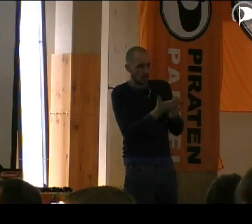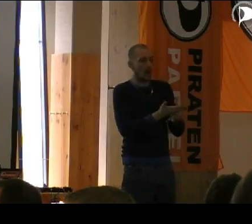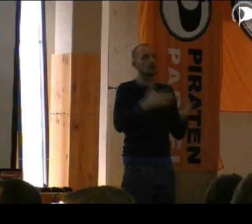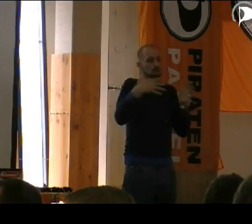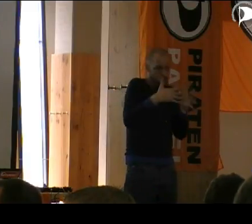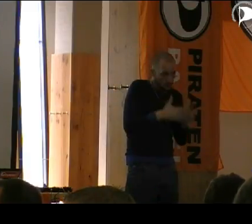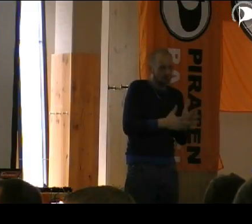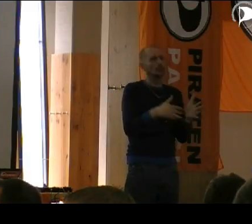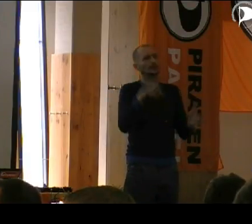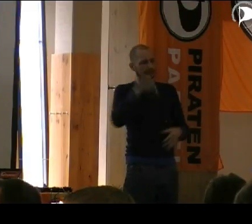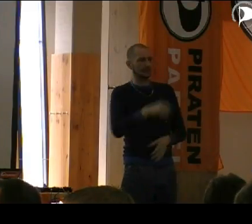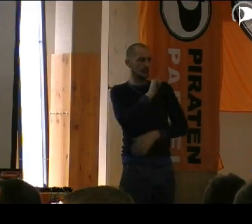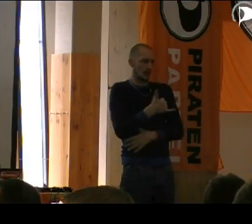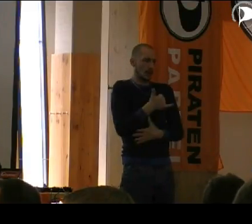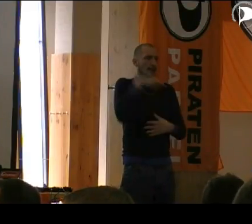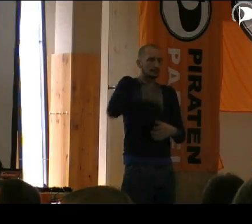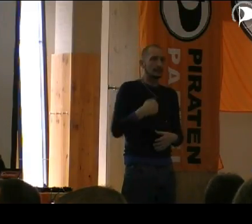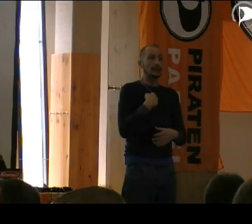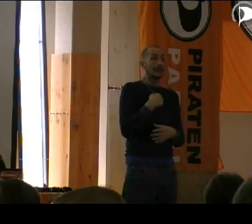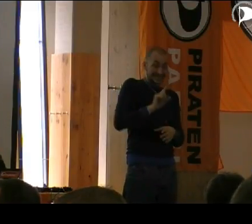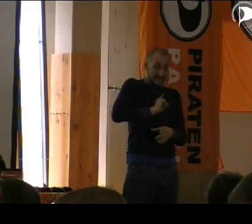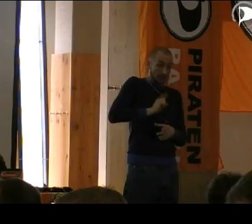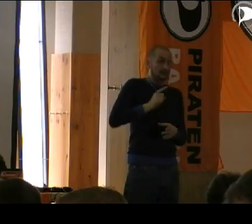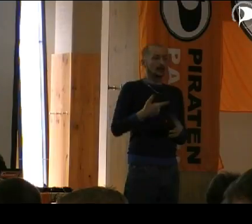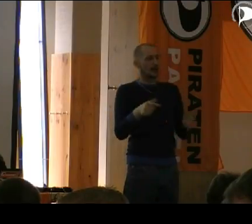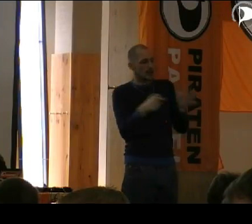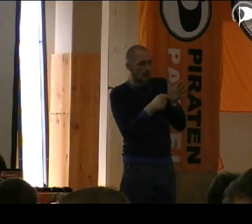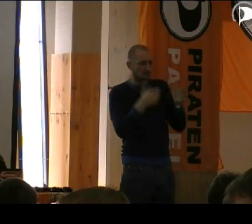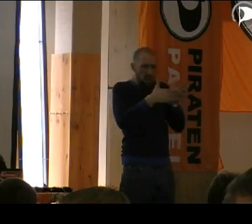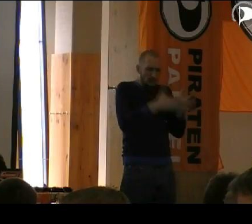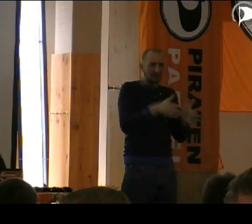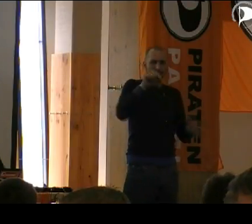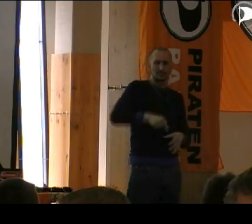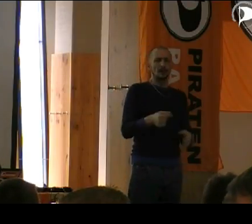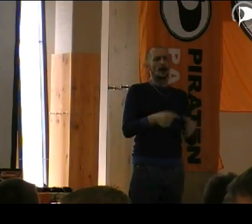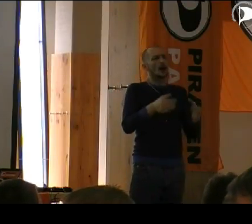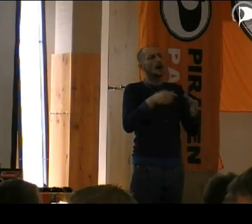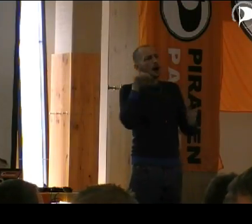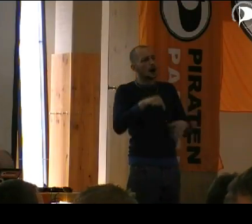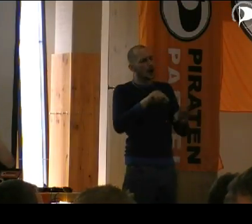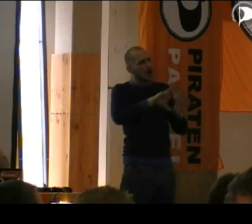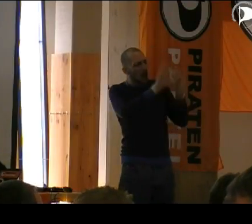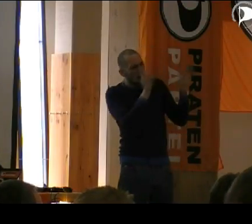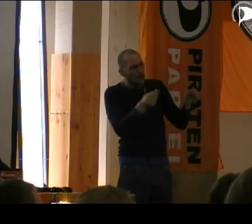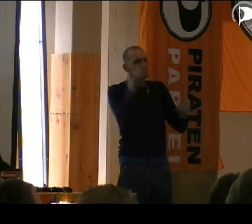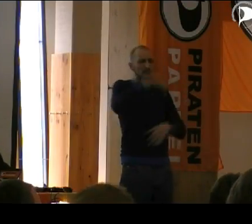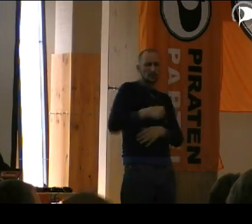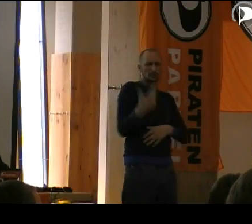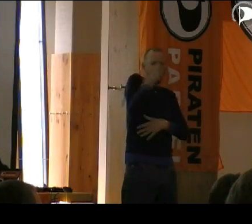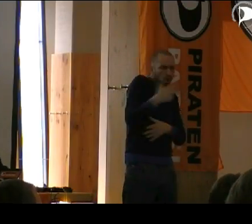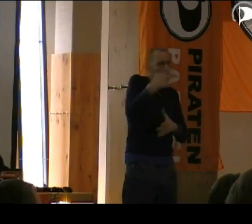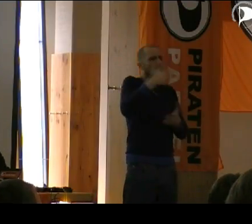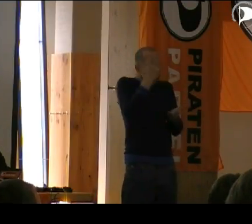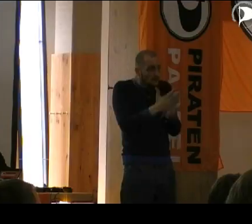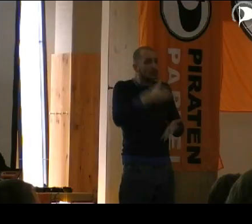selber kassenprüfer gesangspart stuttgart ist das vom papst durchaus ausreichend wenn jemand wird drei stunden dafür braucht